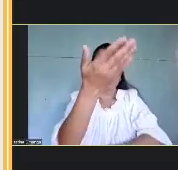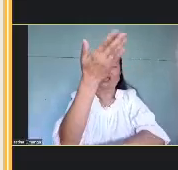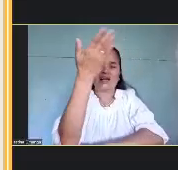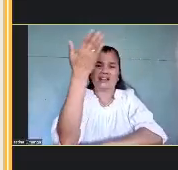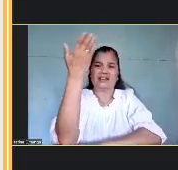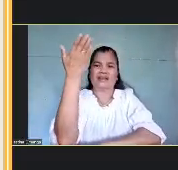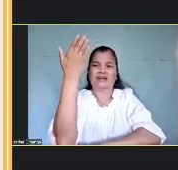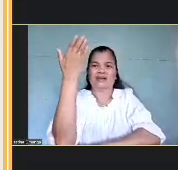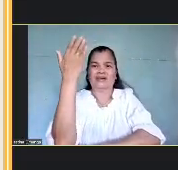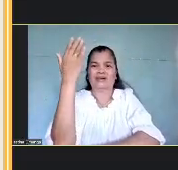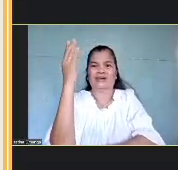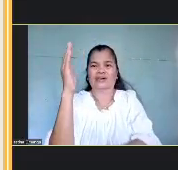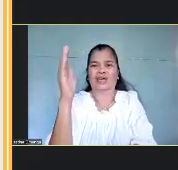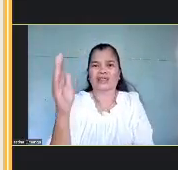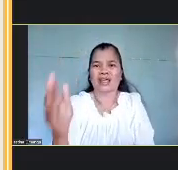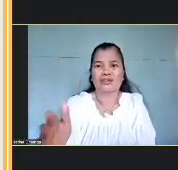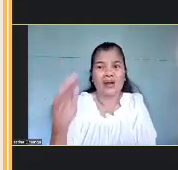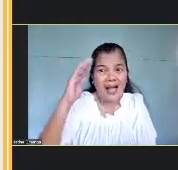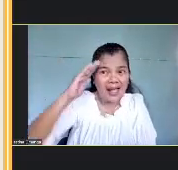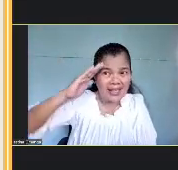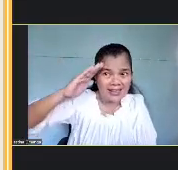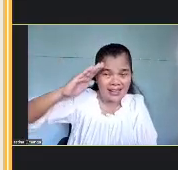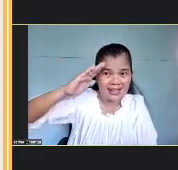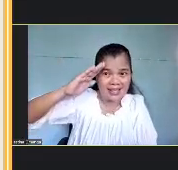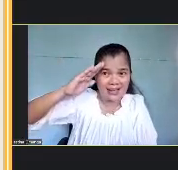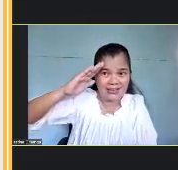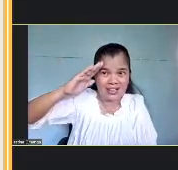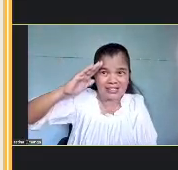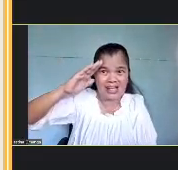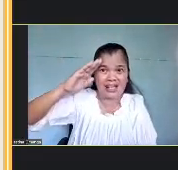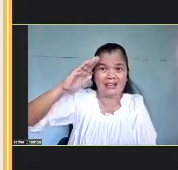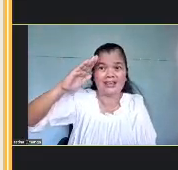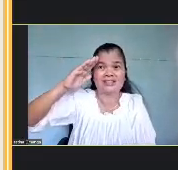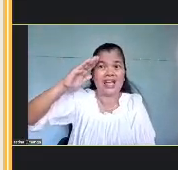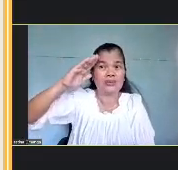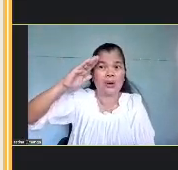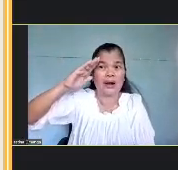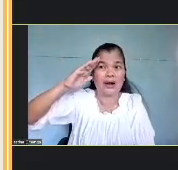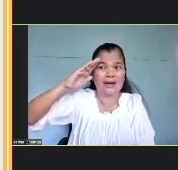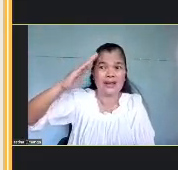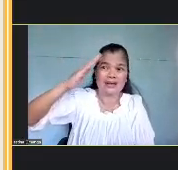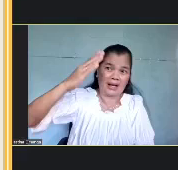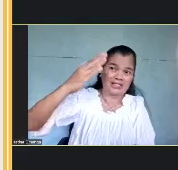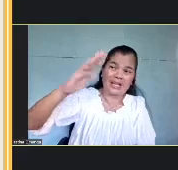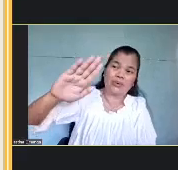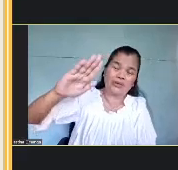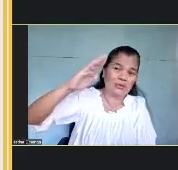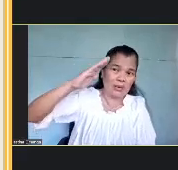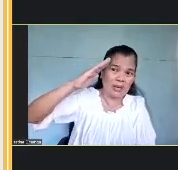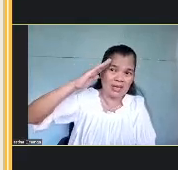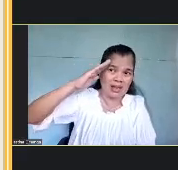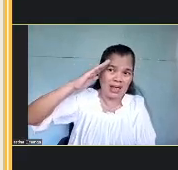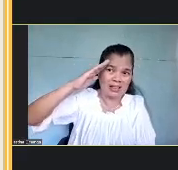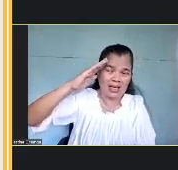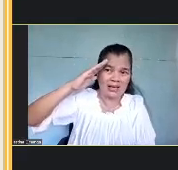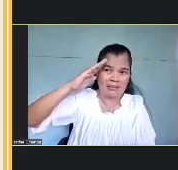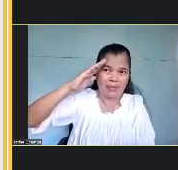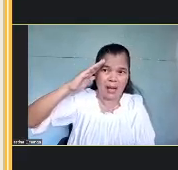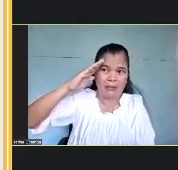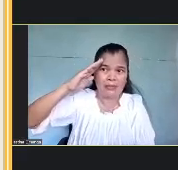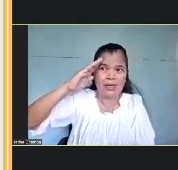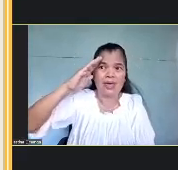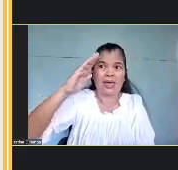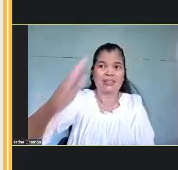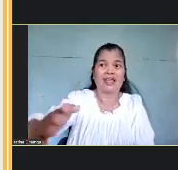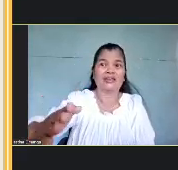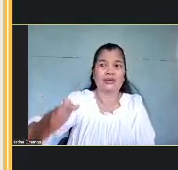the sun. Okay. Then yung high, nakadiagonal siya. Okay, sideward, naka-sideward yung kamay natin ng